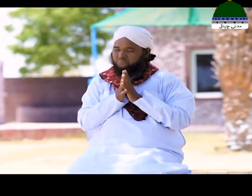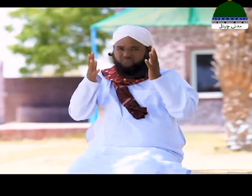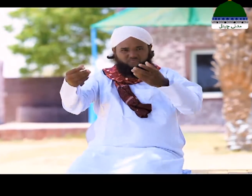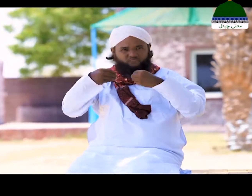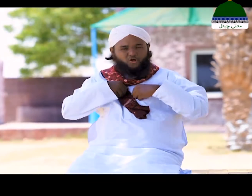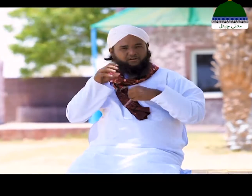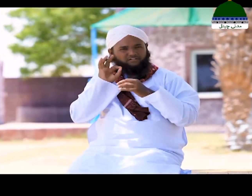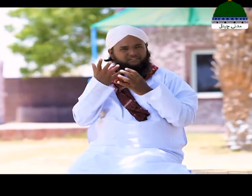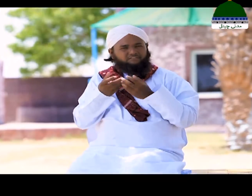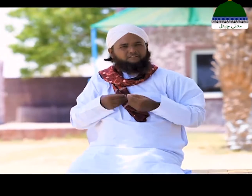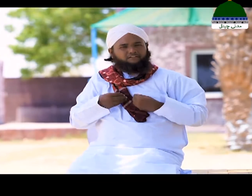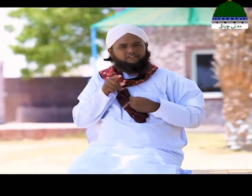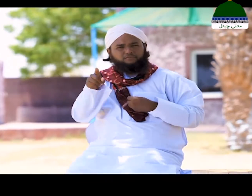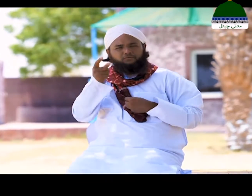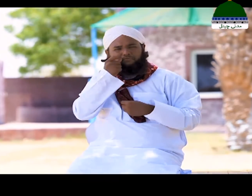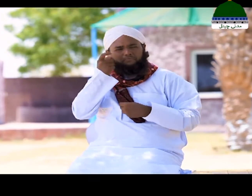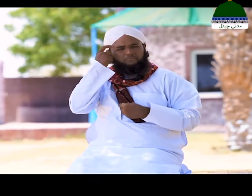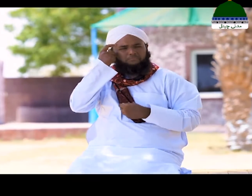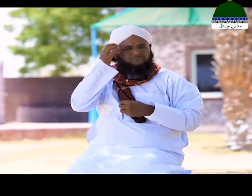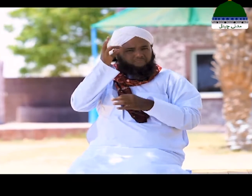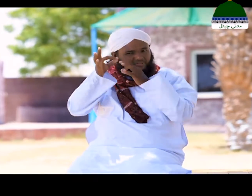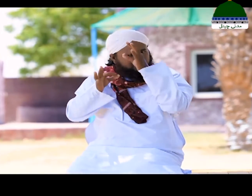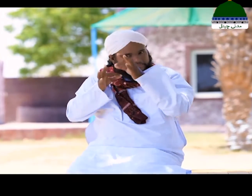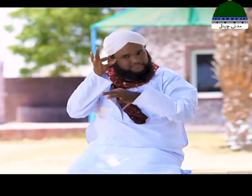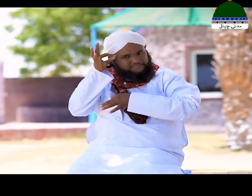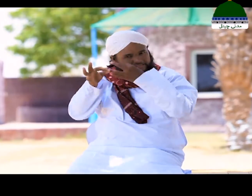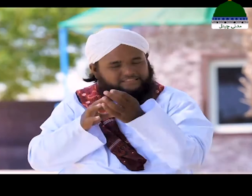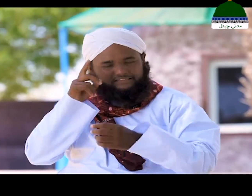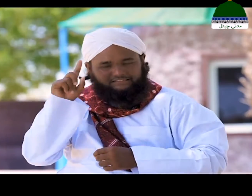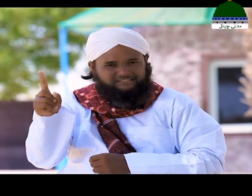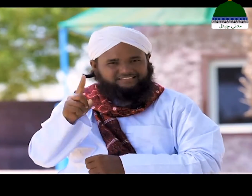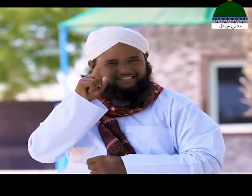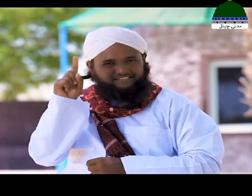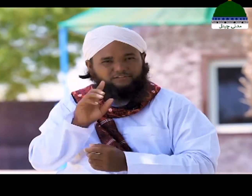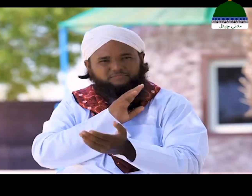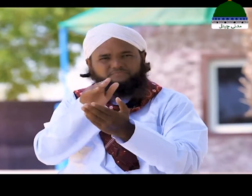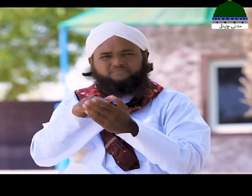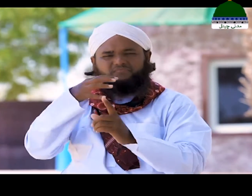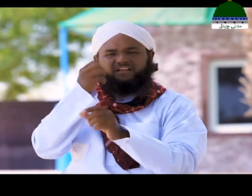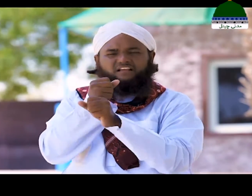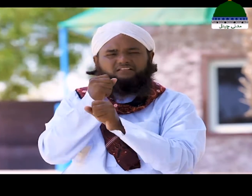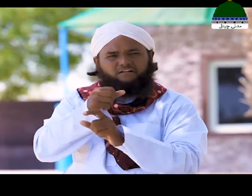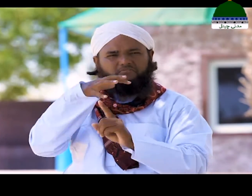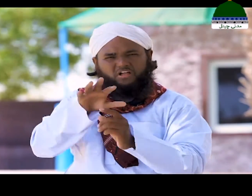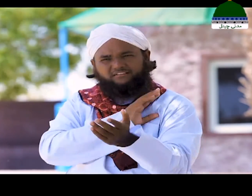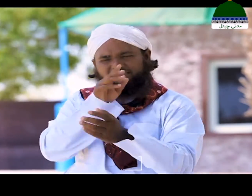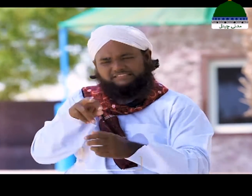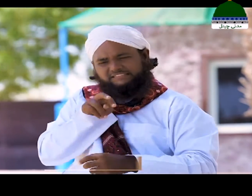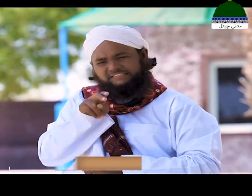حاسد انہی سوچوں میں مگن بڑی خوشی کے عالم میں جھومتا جھومتا گورنر کے دربار کی جانب جا رہا تھا۔ اسے کیا معلوم